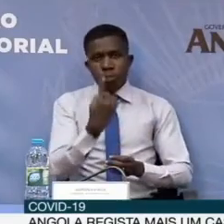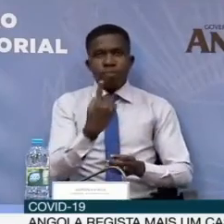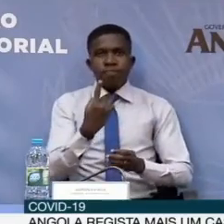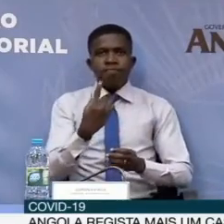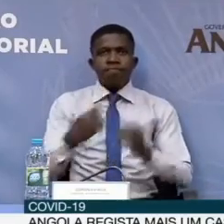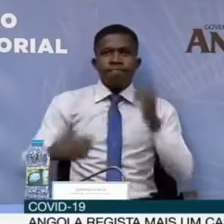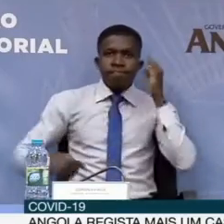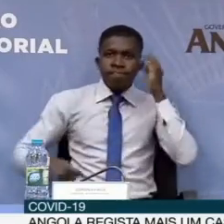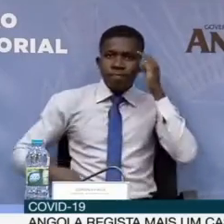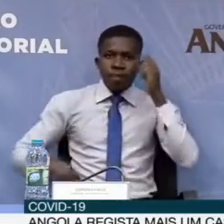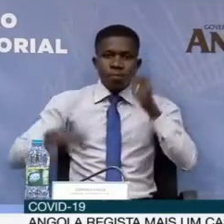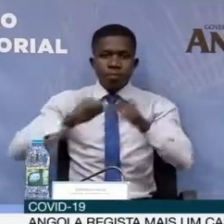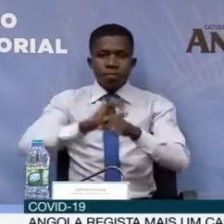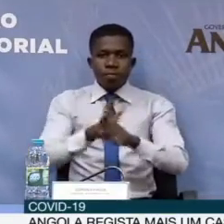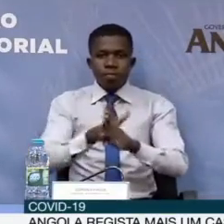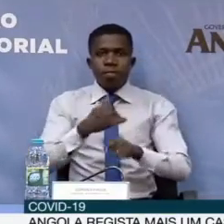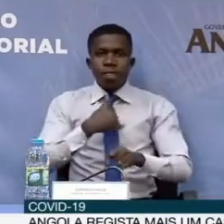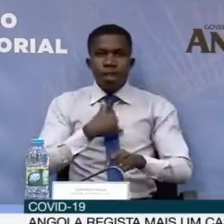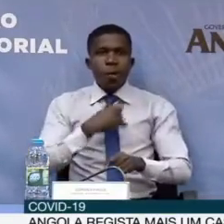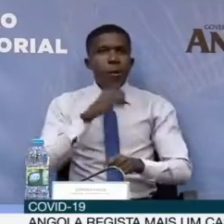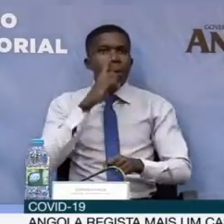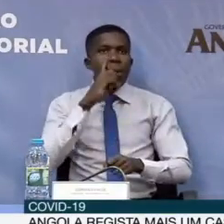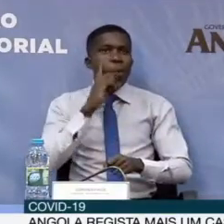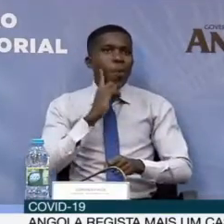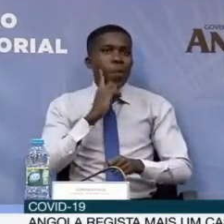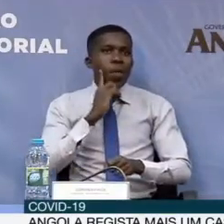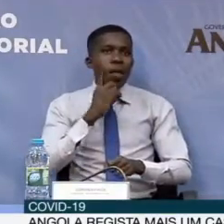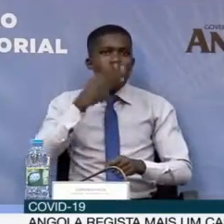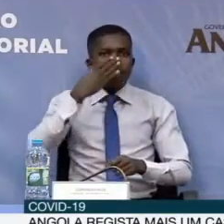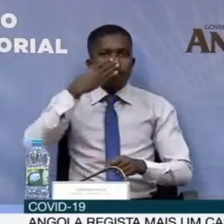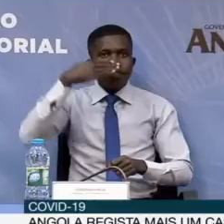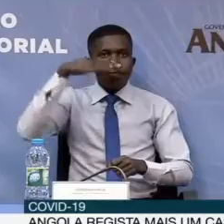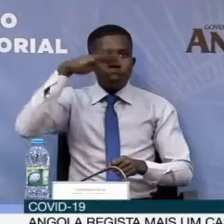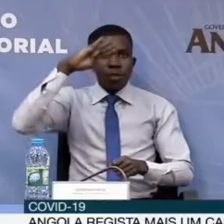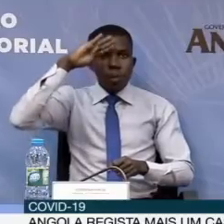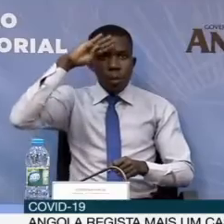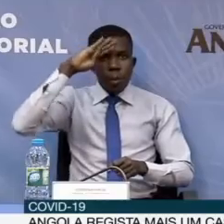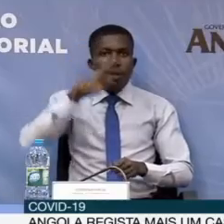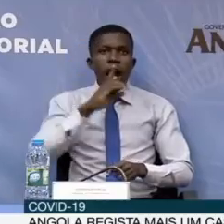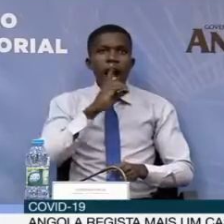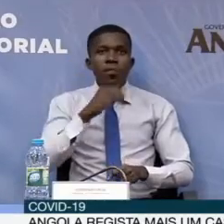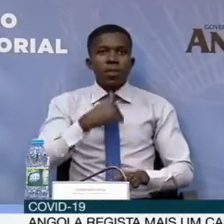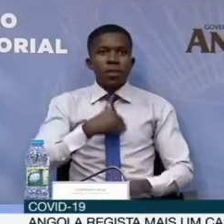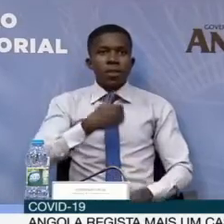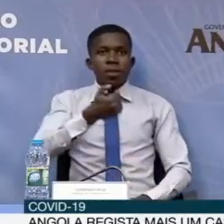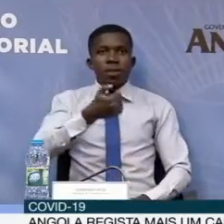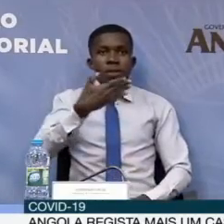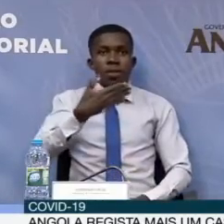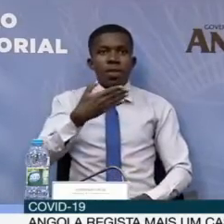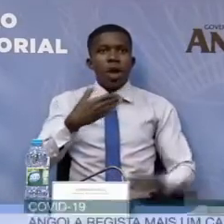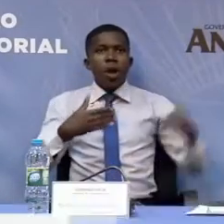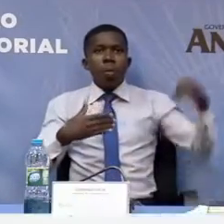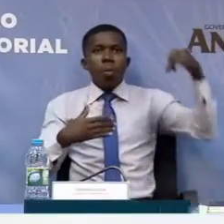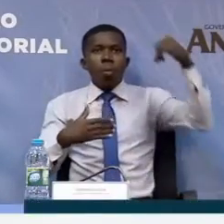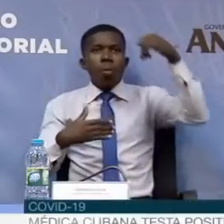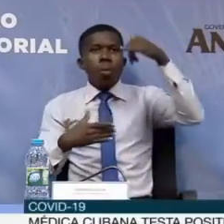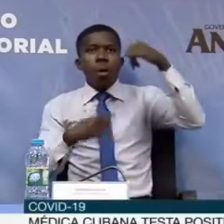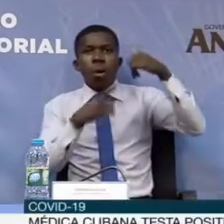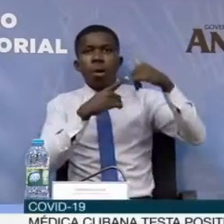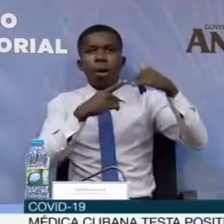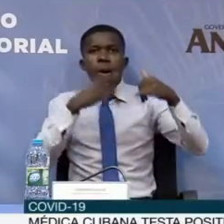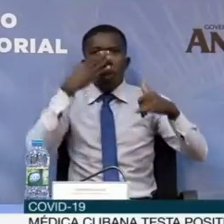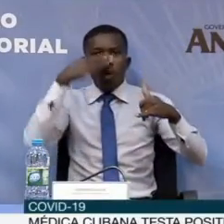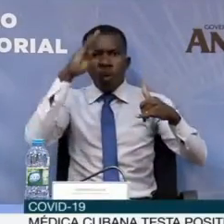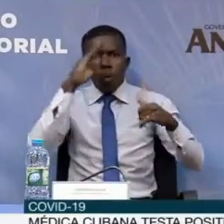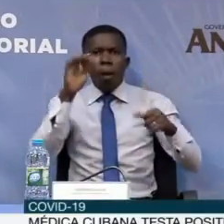positivo de uma cidadã cubana de 57 anos de idade, chegada a Luanda no dia 10 de